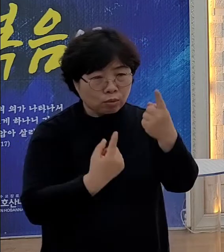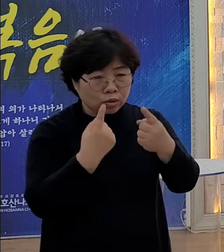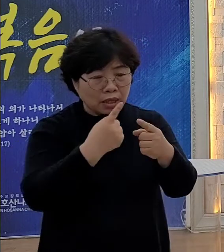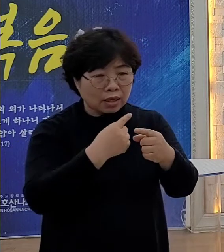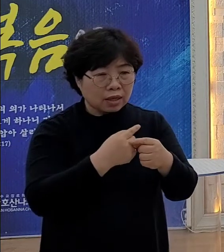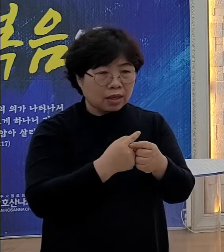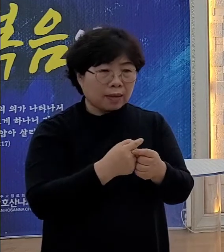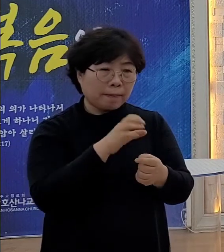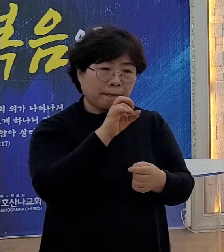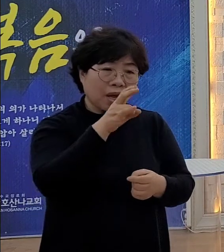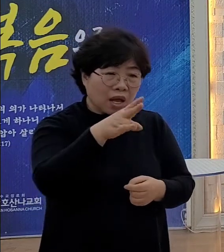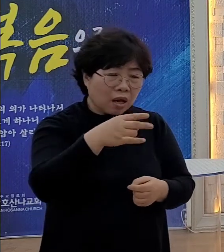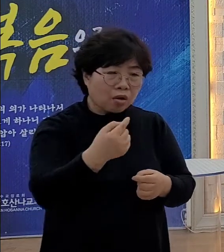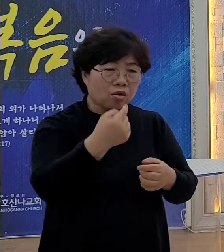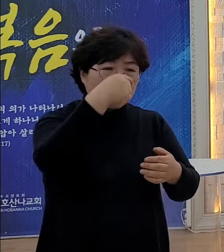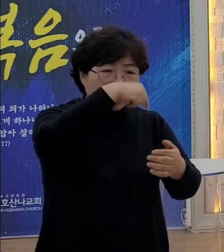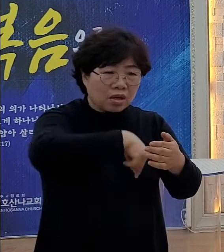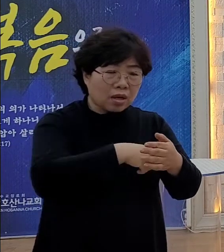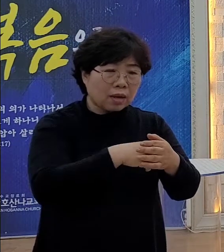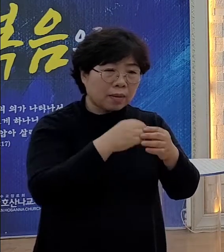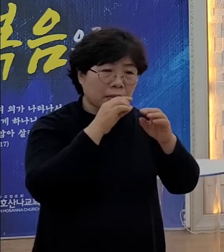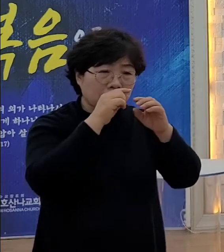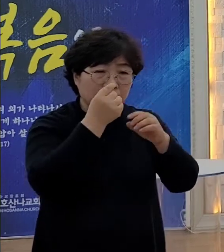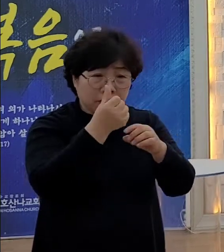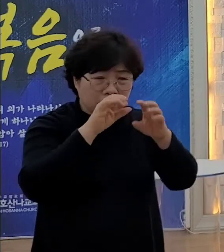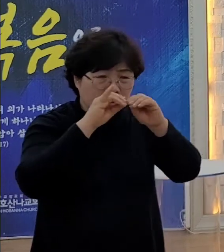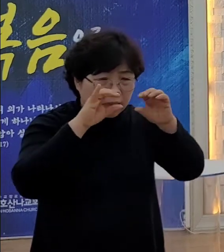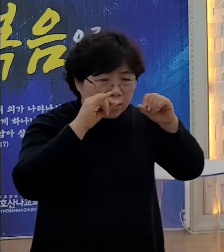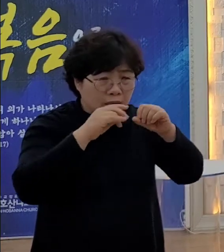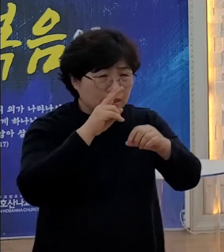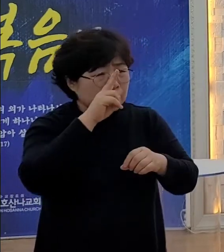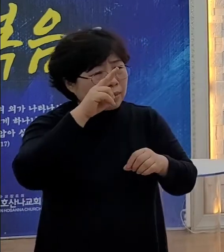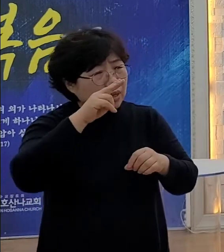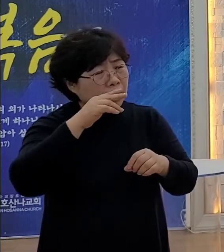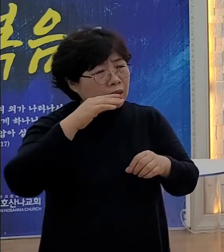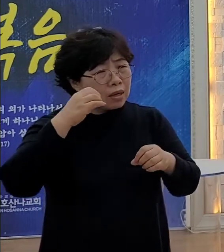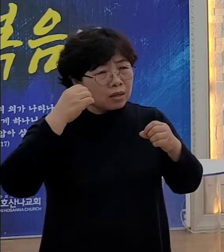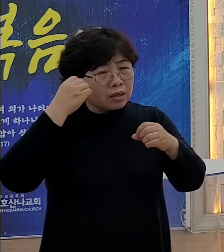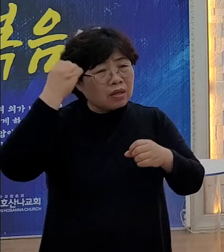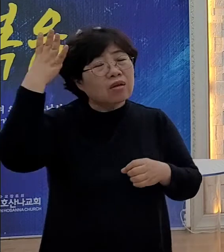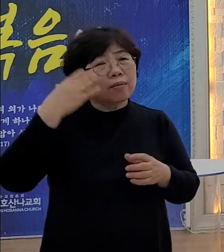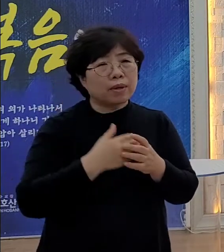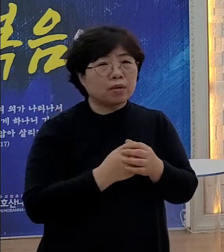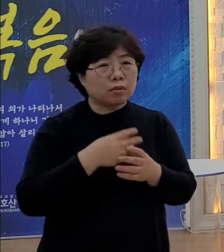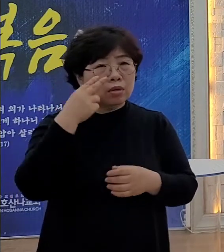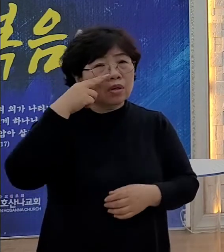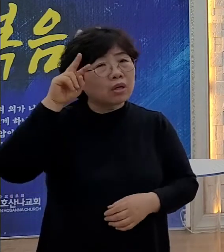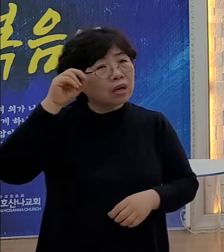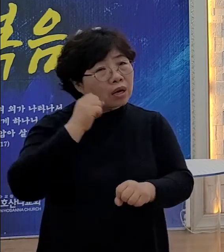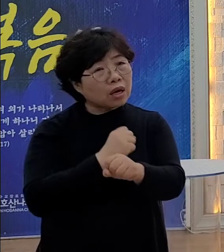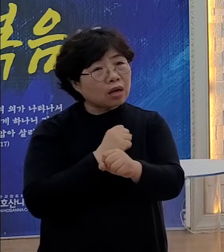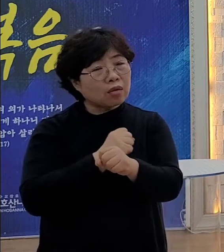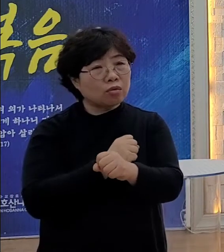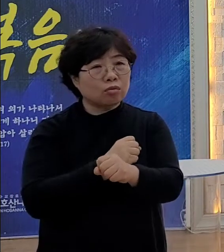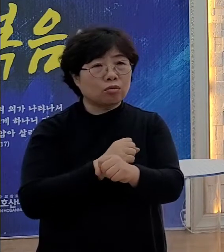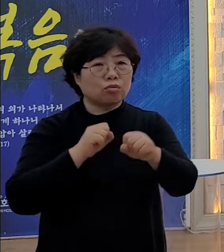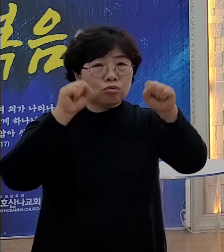들어가는 미세먼지가 얼마나 심각한지를 모르고 운동하고 있다고 착각하면서 그렇게 테니스를 치고 있더라는